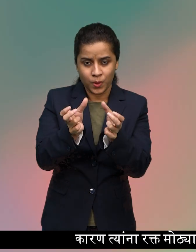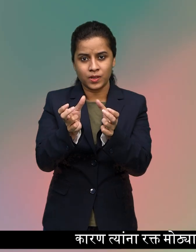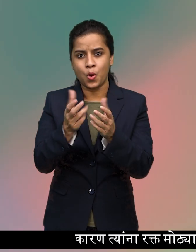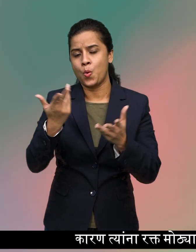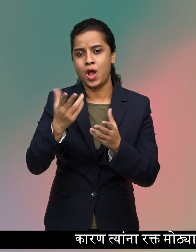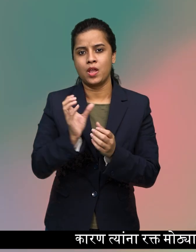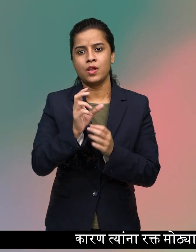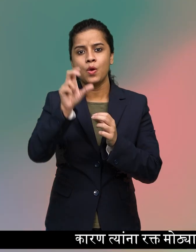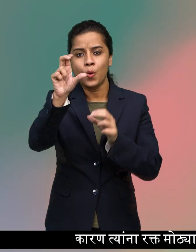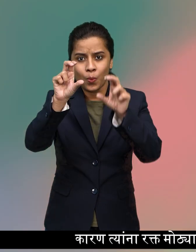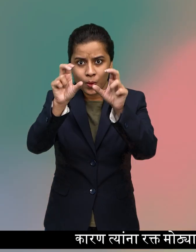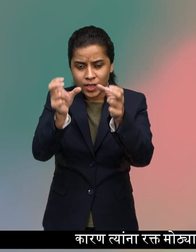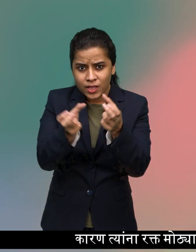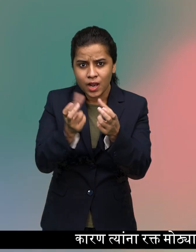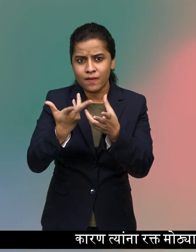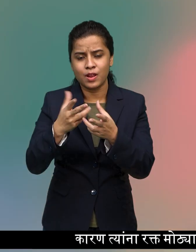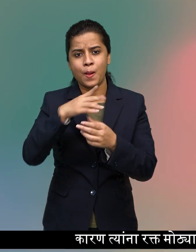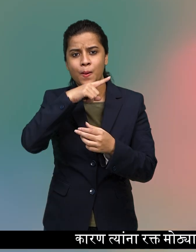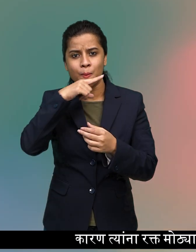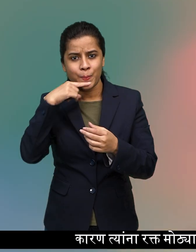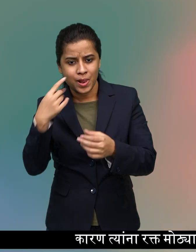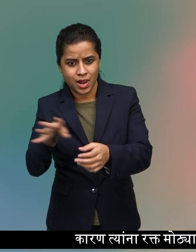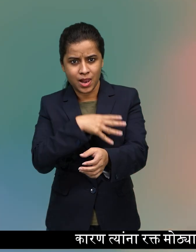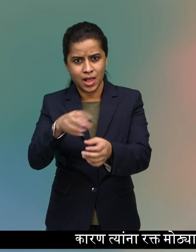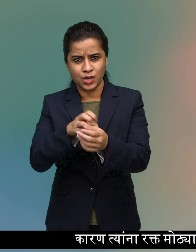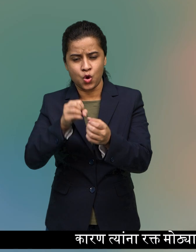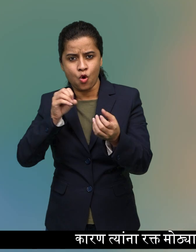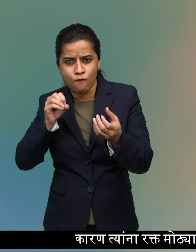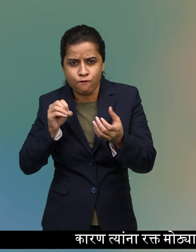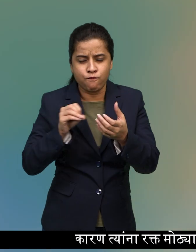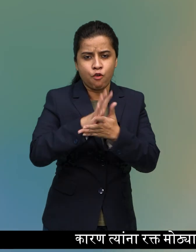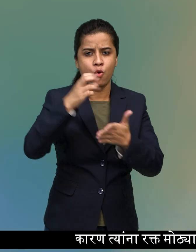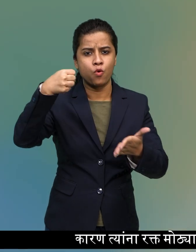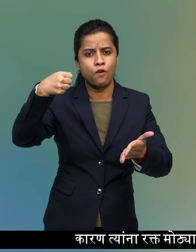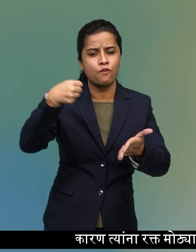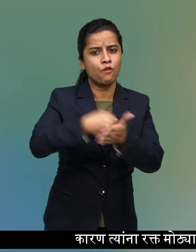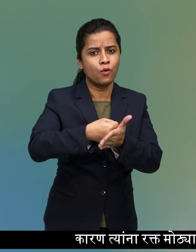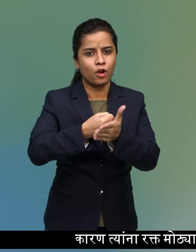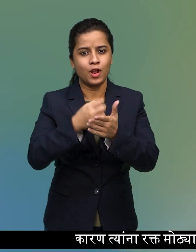कारण त्यांना रक्त मोठ्या दाबाने हृदयाच्या बाहेर पंप करावे लागते.